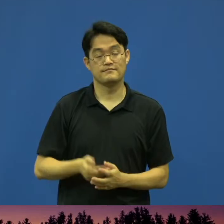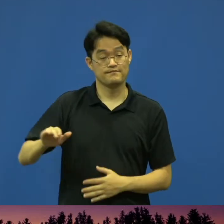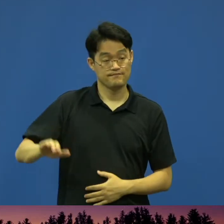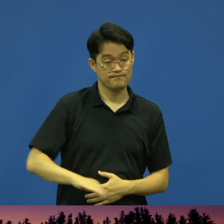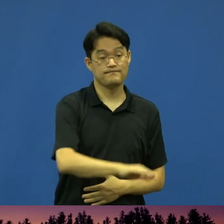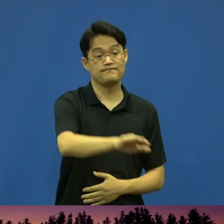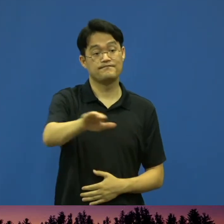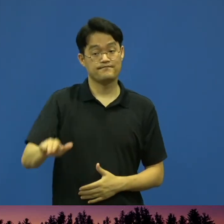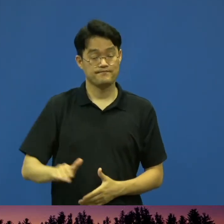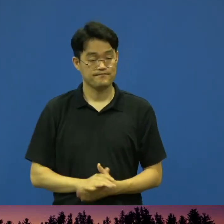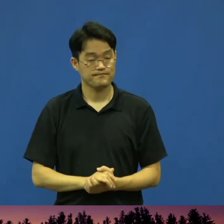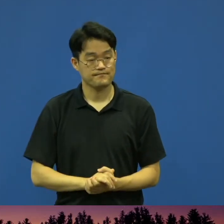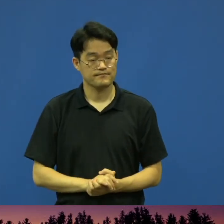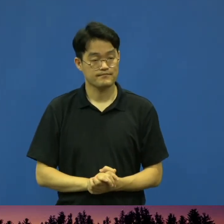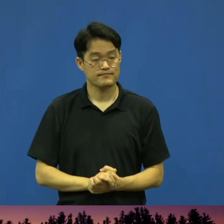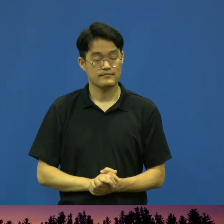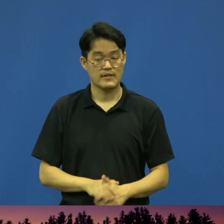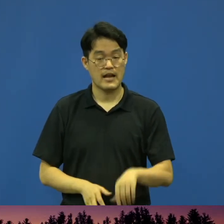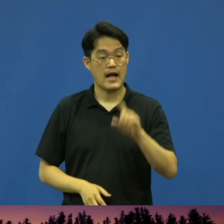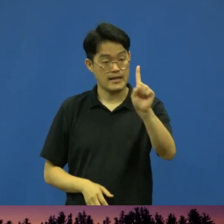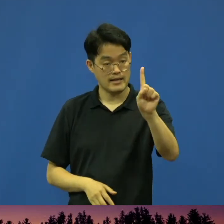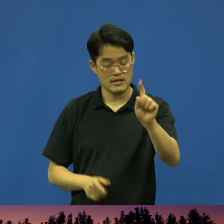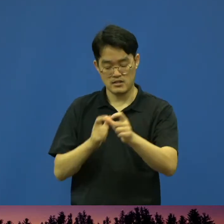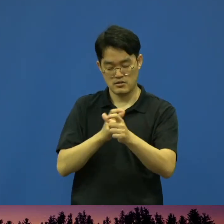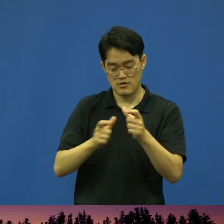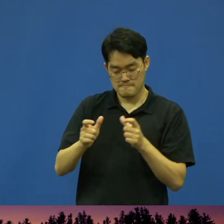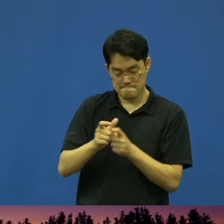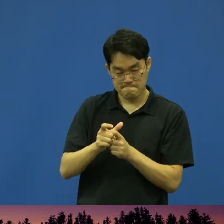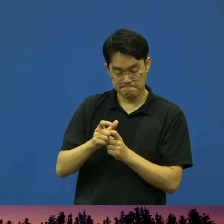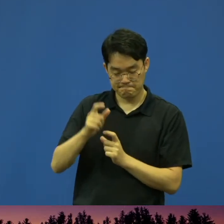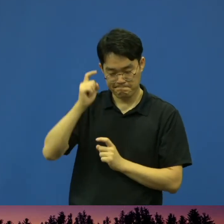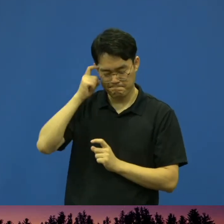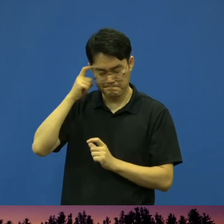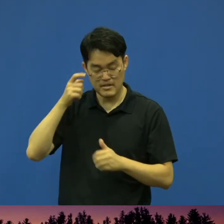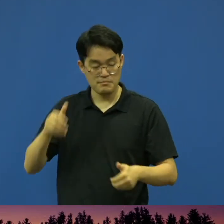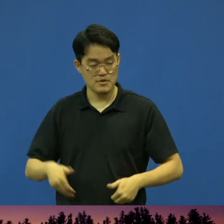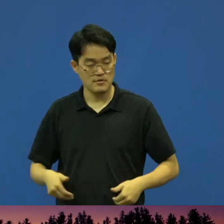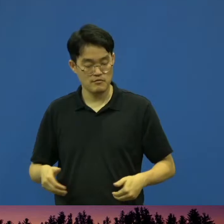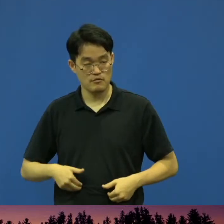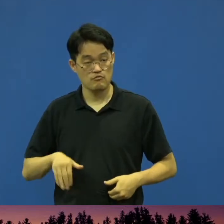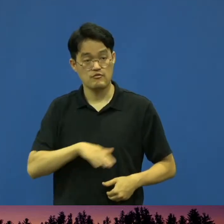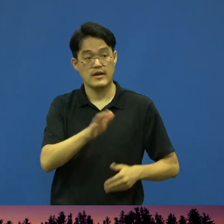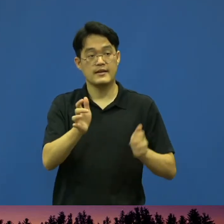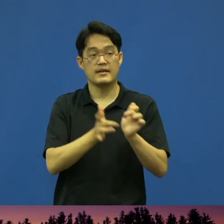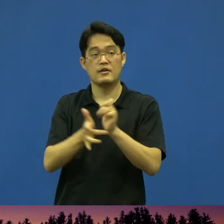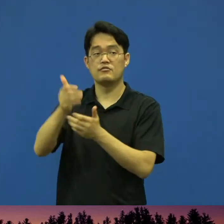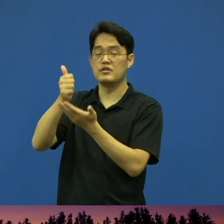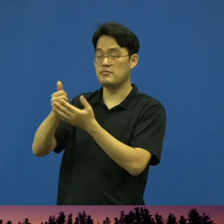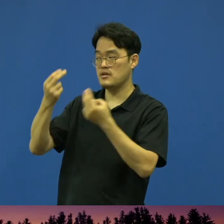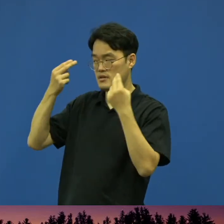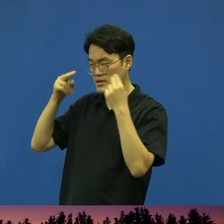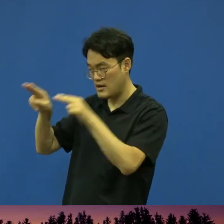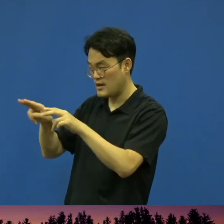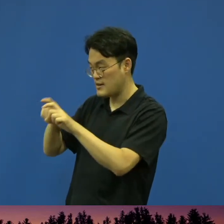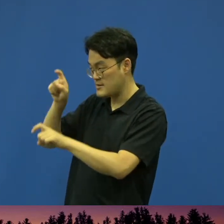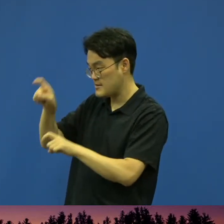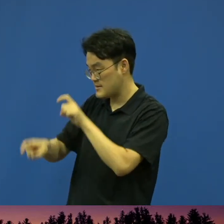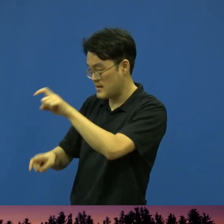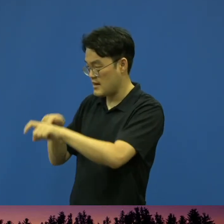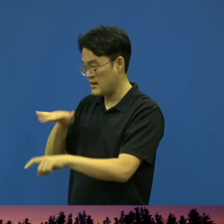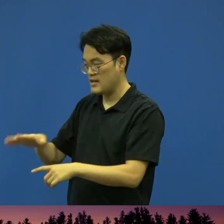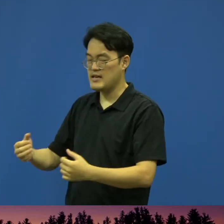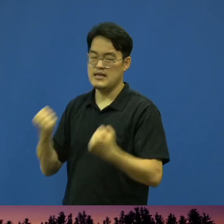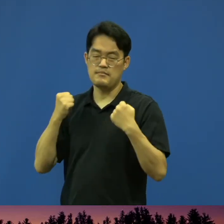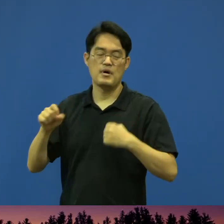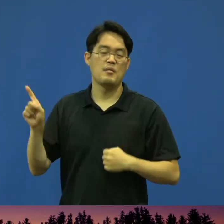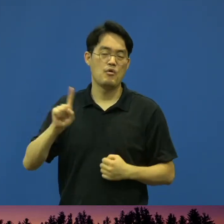우리가 한 가지만 더 살펴봤으면 좋겠는데요, 우리가 예수님을 향해 가는 힘이 어디에 있었습니까?